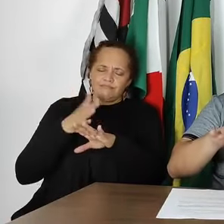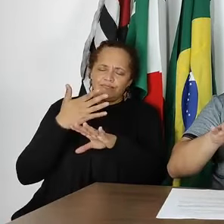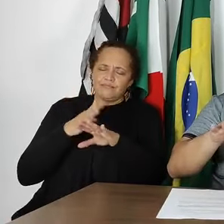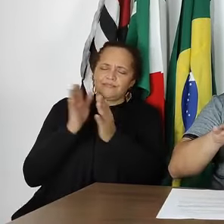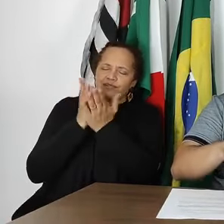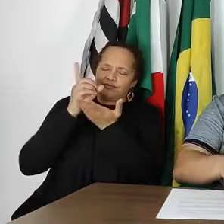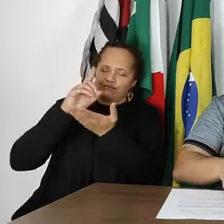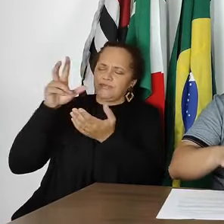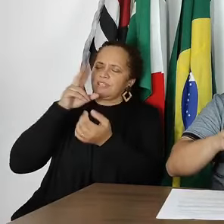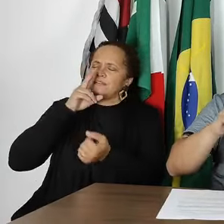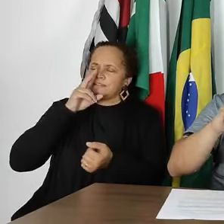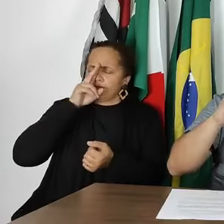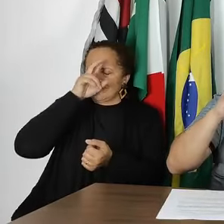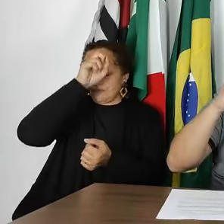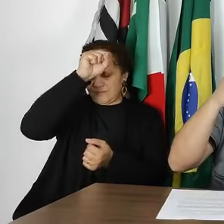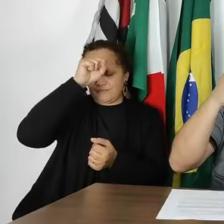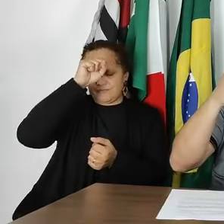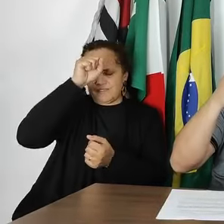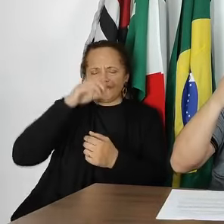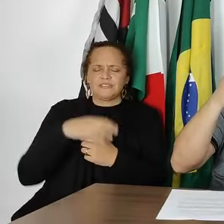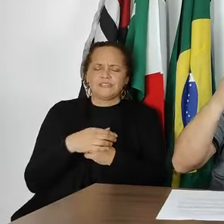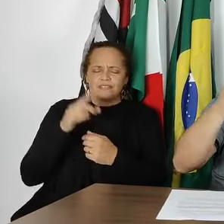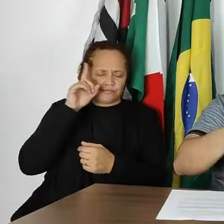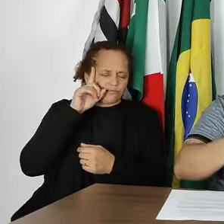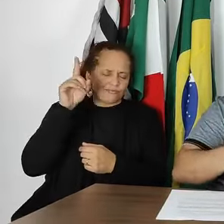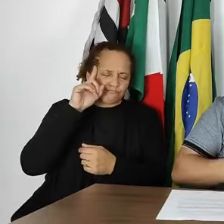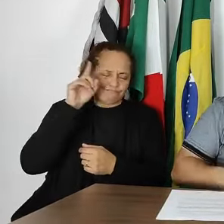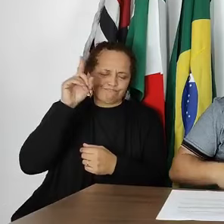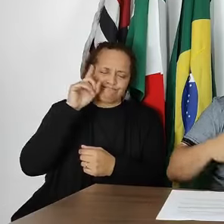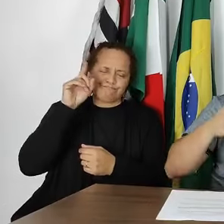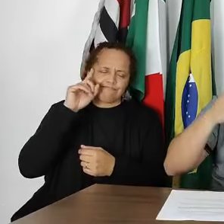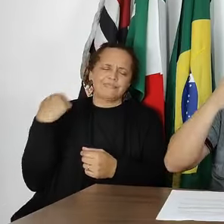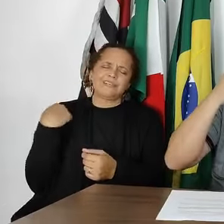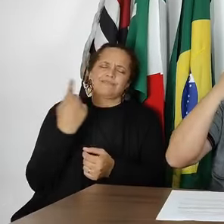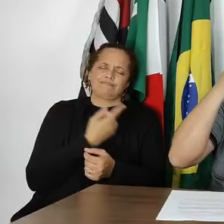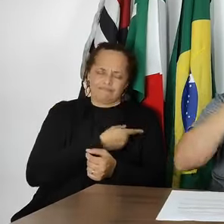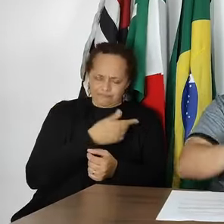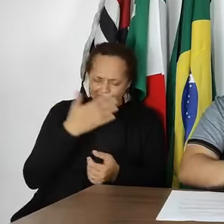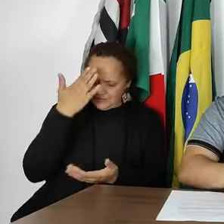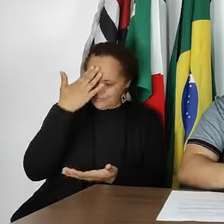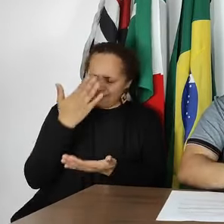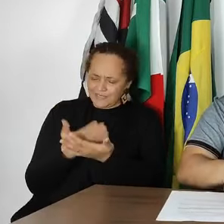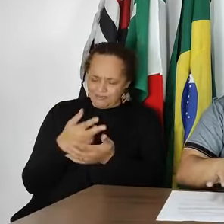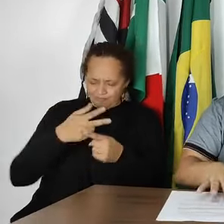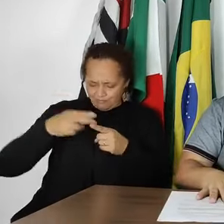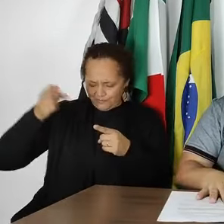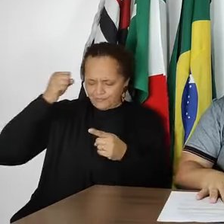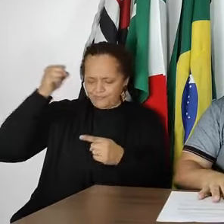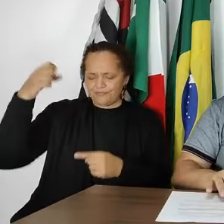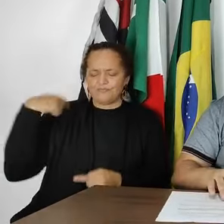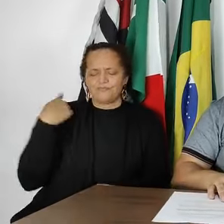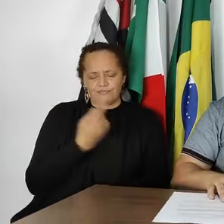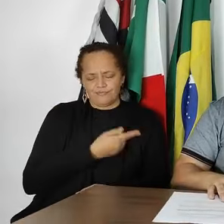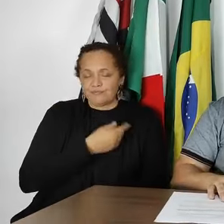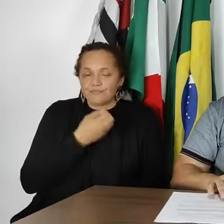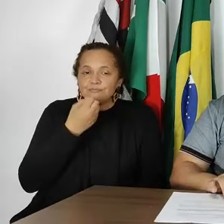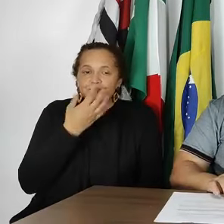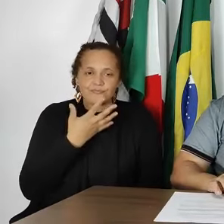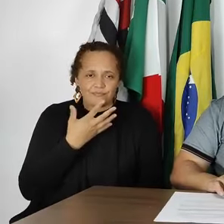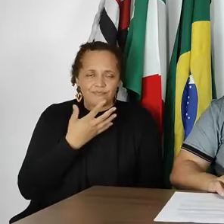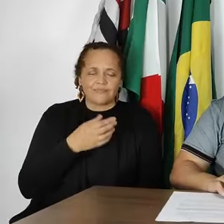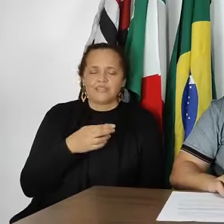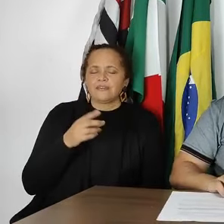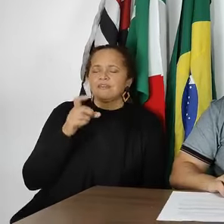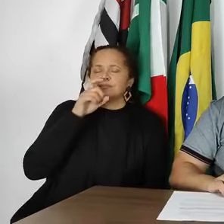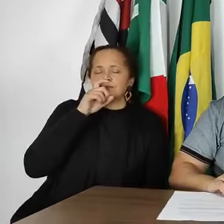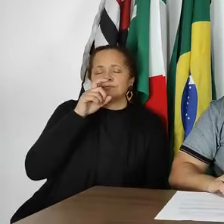que com isso nós sairemos vencedores, nós somos os maiores beneficiados disso.